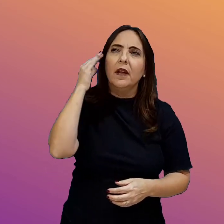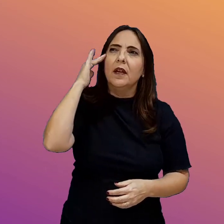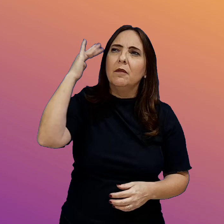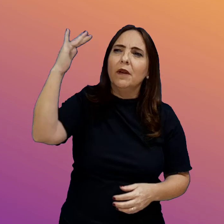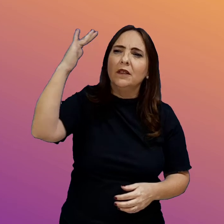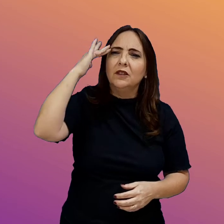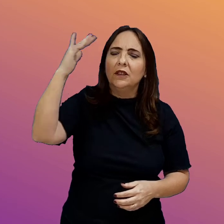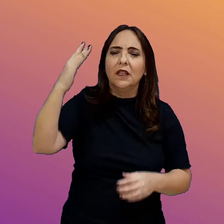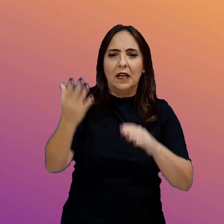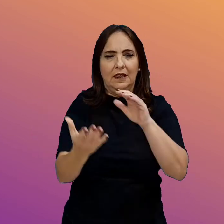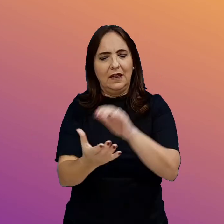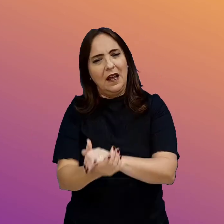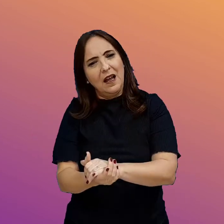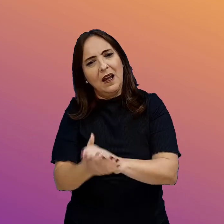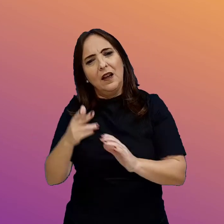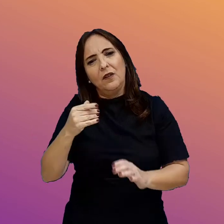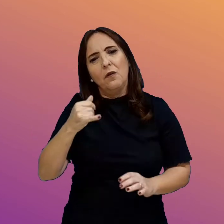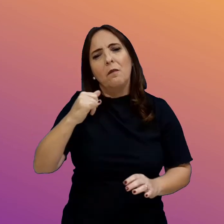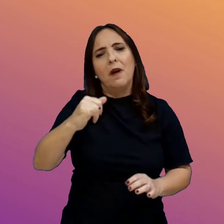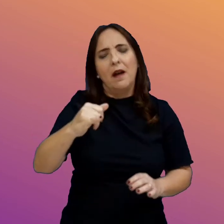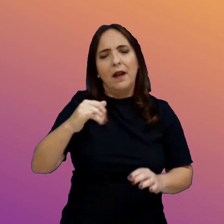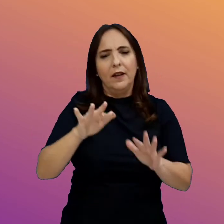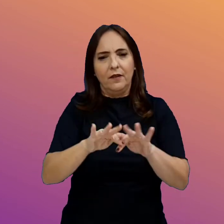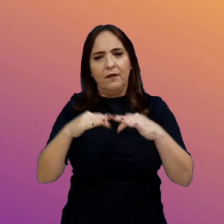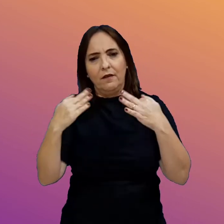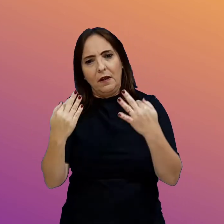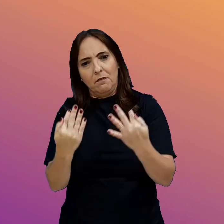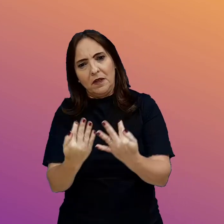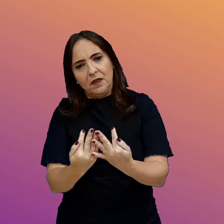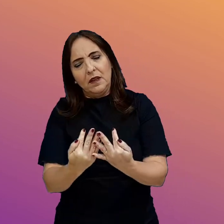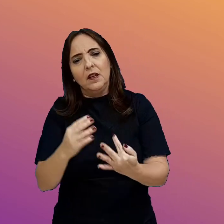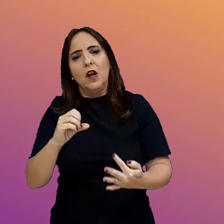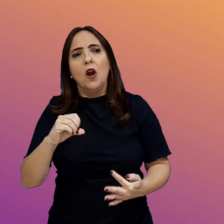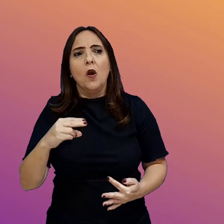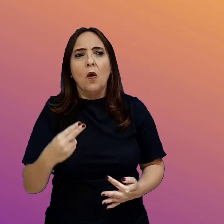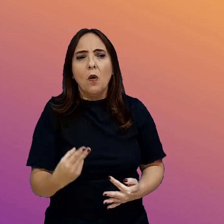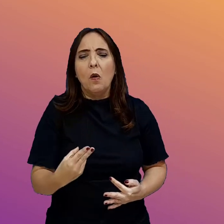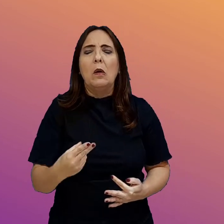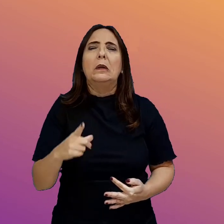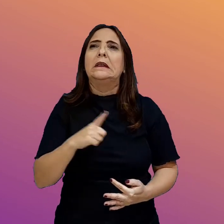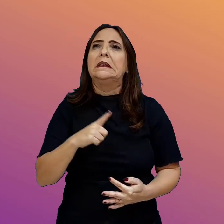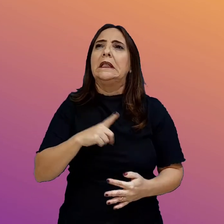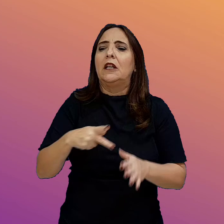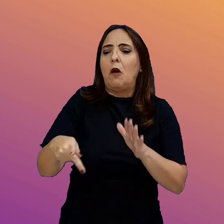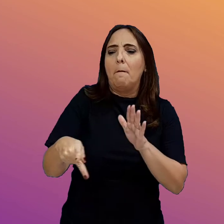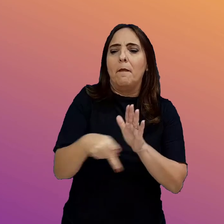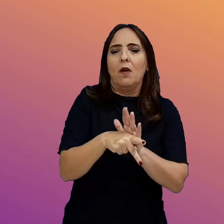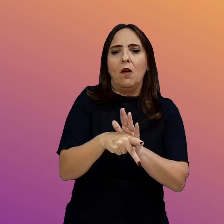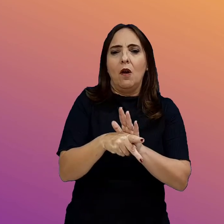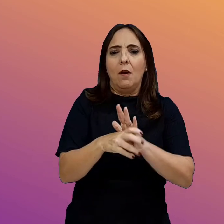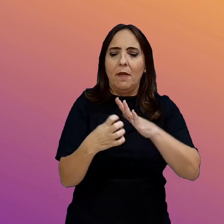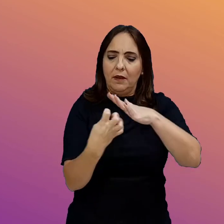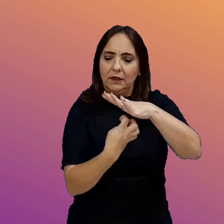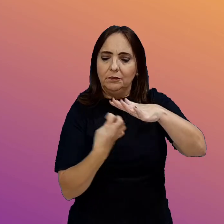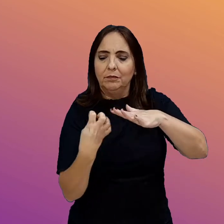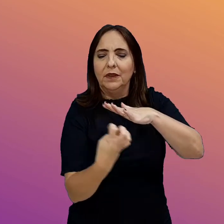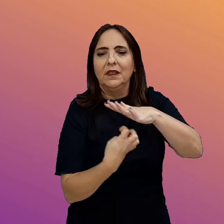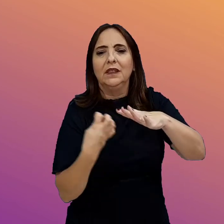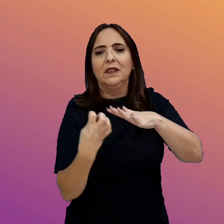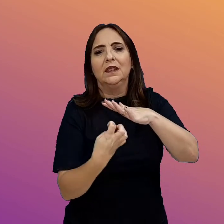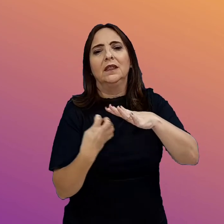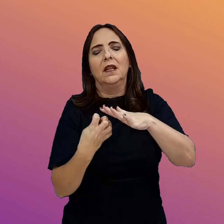de família, como tendo a sua própria empresa ou